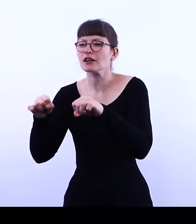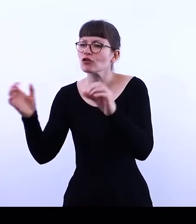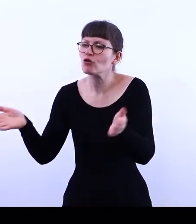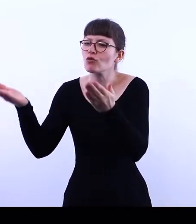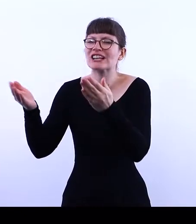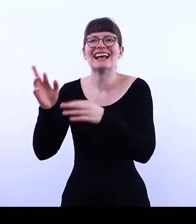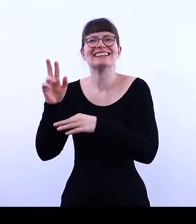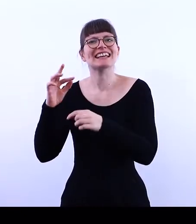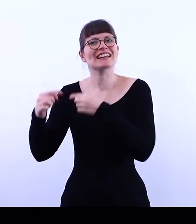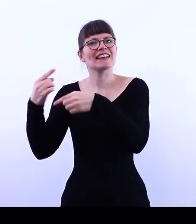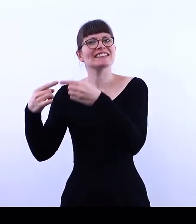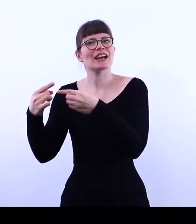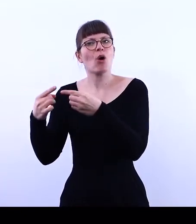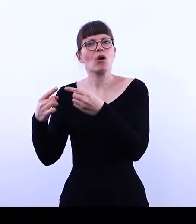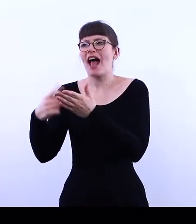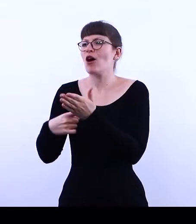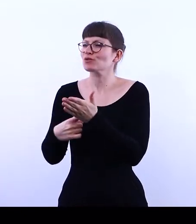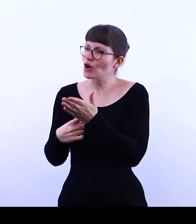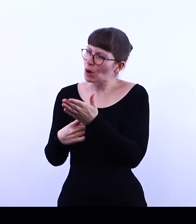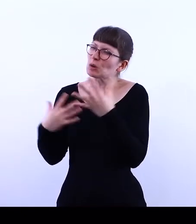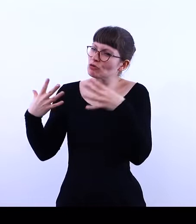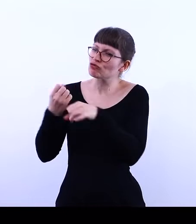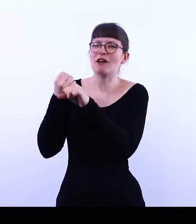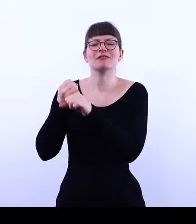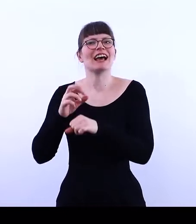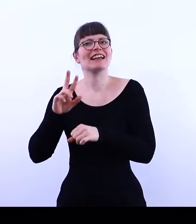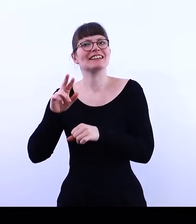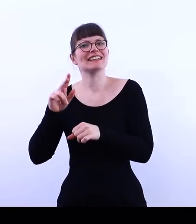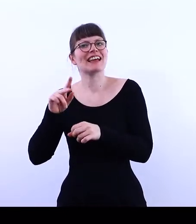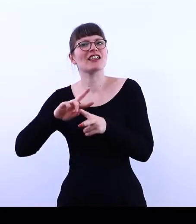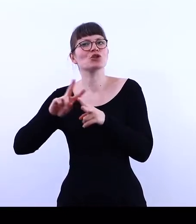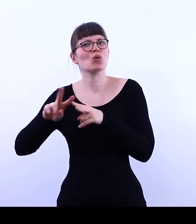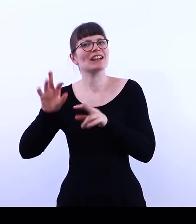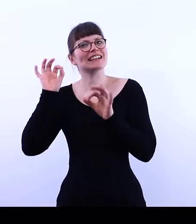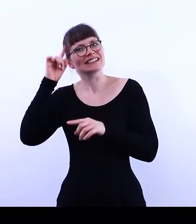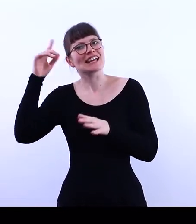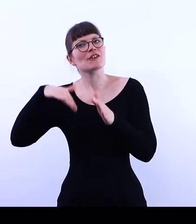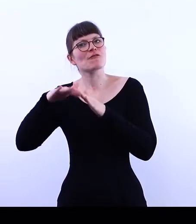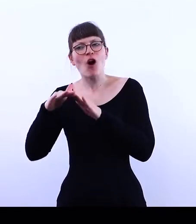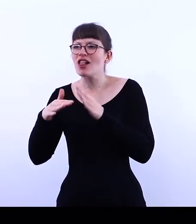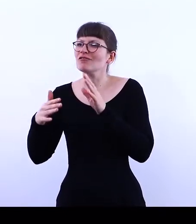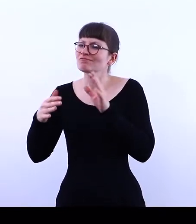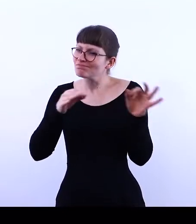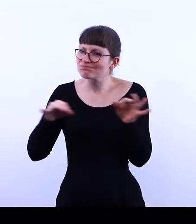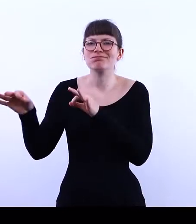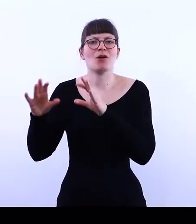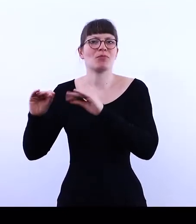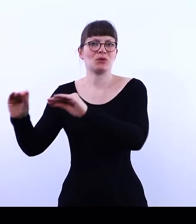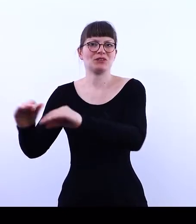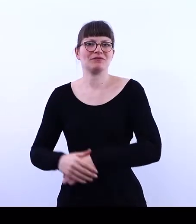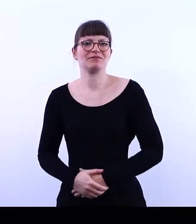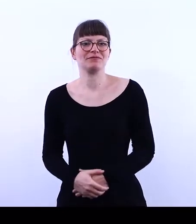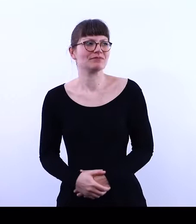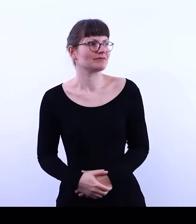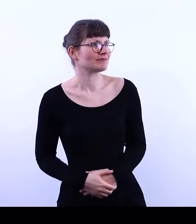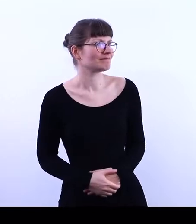Digitalisierung zu stellen und eben diese digitalen Tools auch sinnvoll zu verankern, nachhaltig zu verankern. Wie können Sie